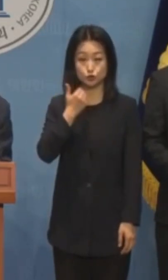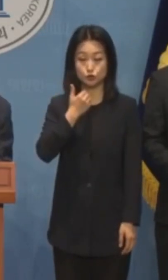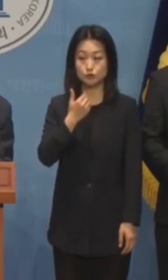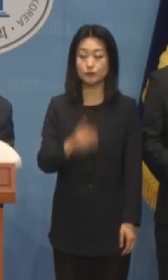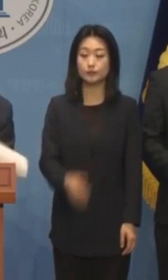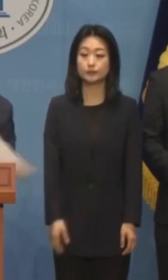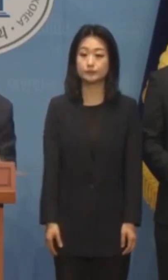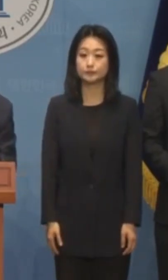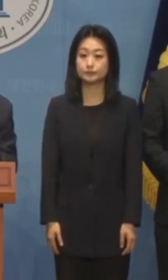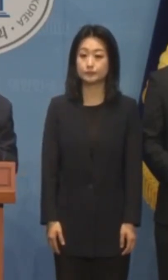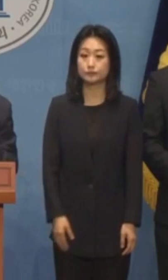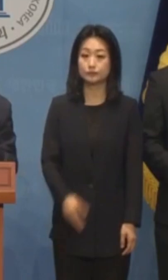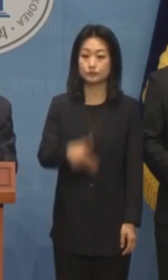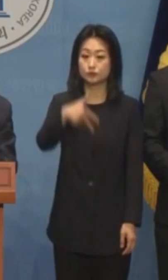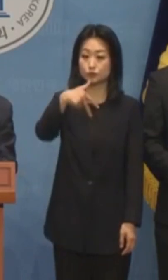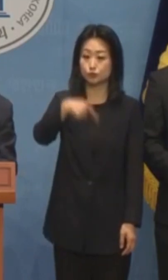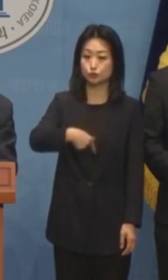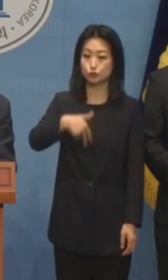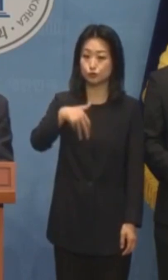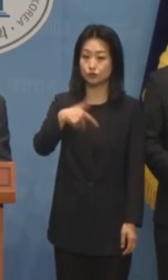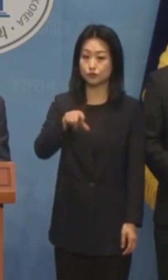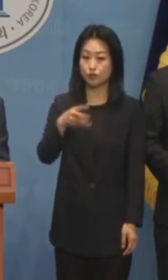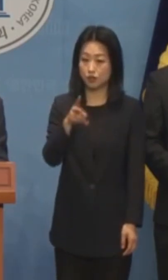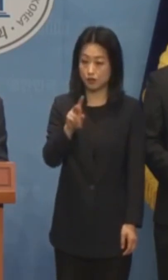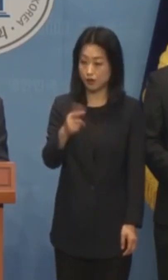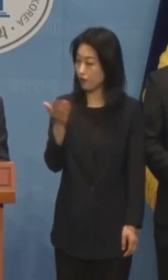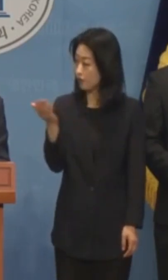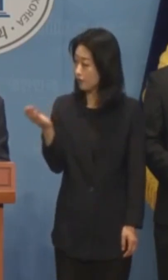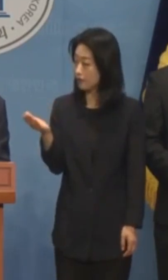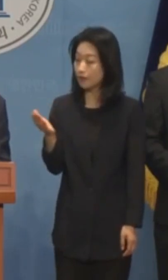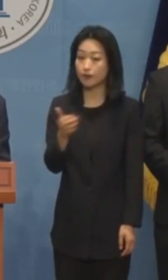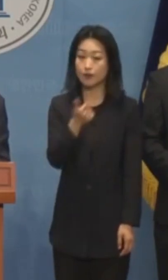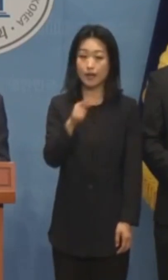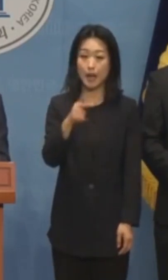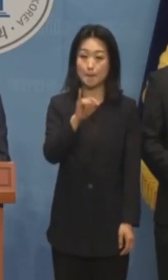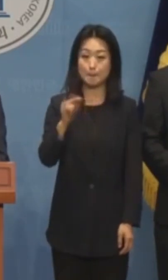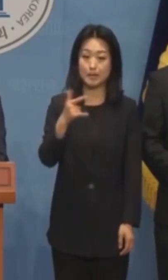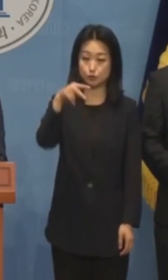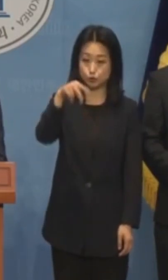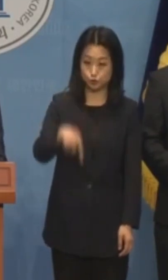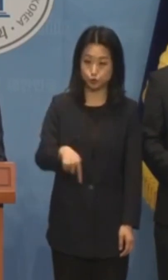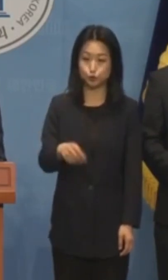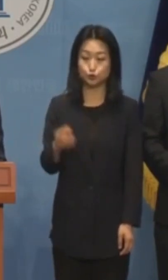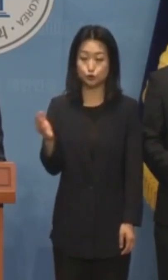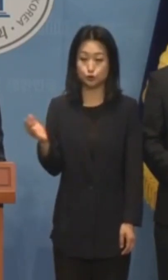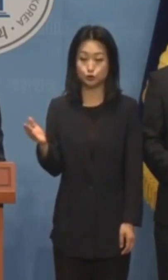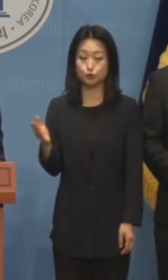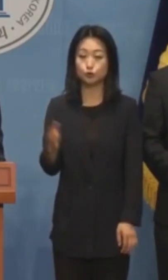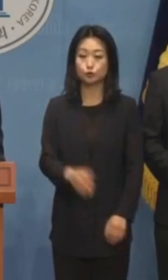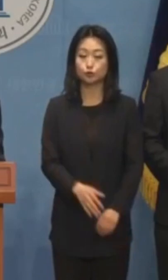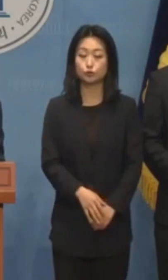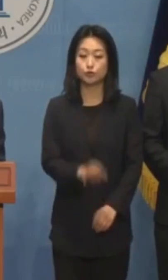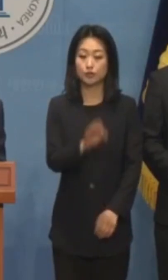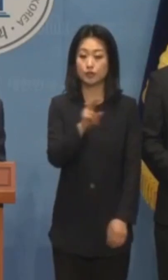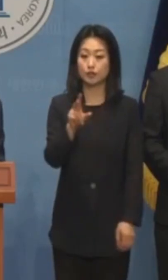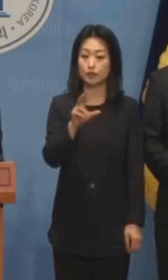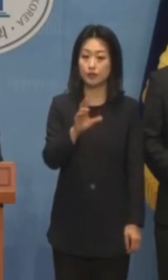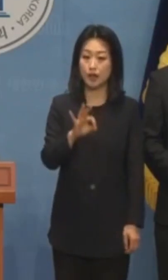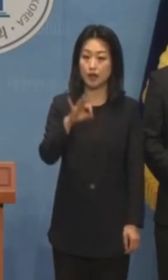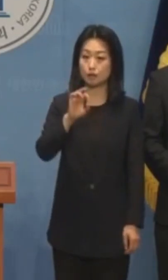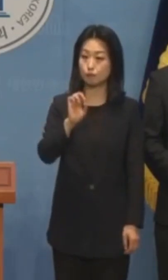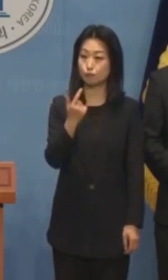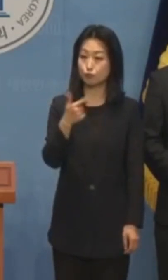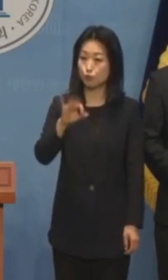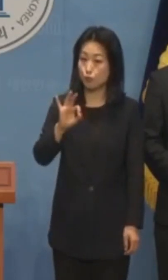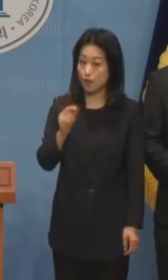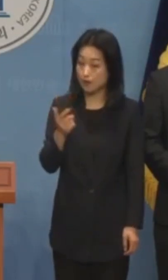오른쪽부터요. 주철현 의원님 오셨습니다. 한민수 의원님 오셨습니다. 양분암 의원님